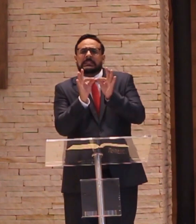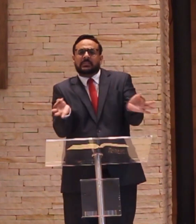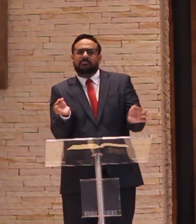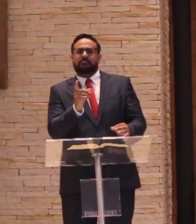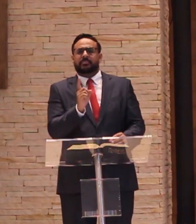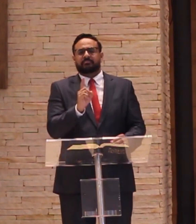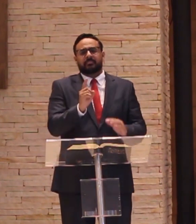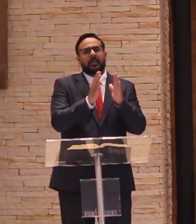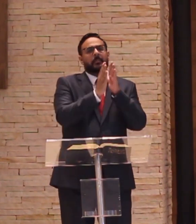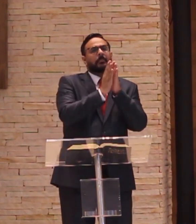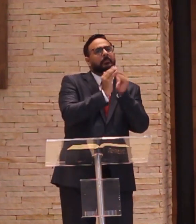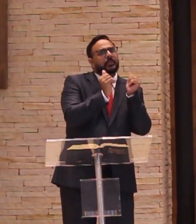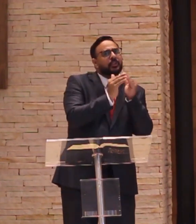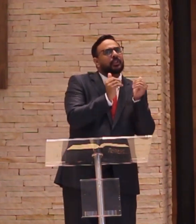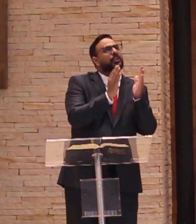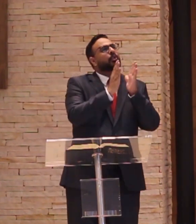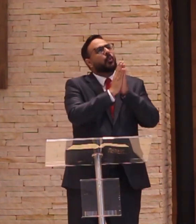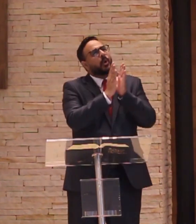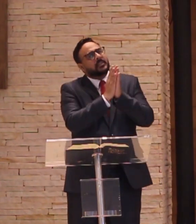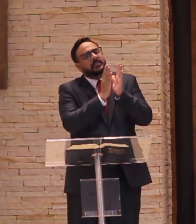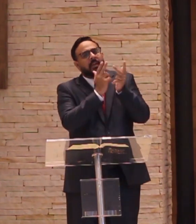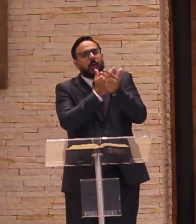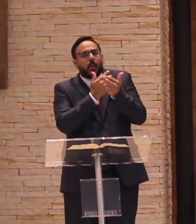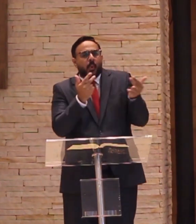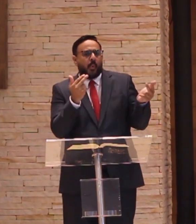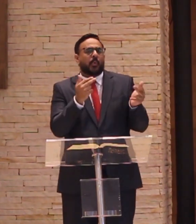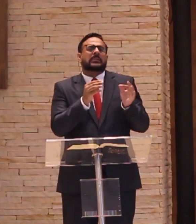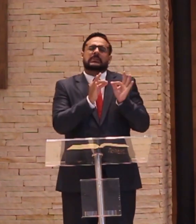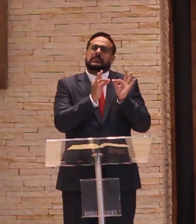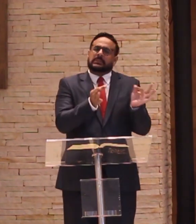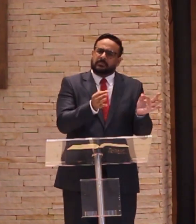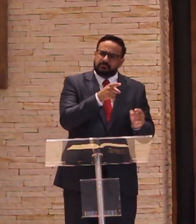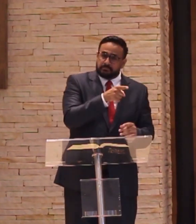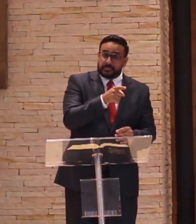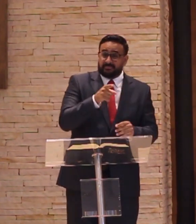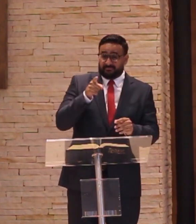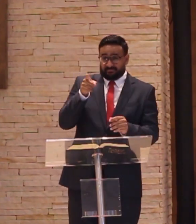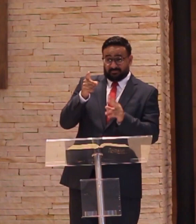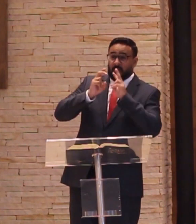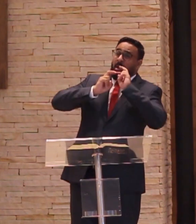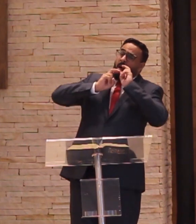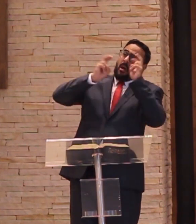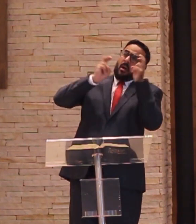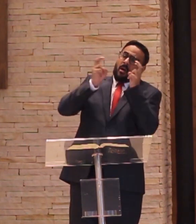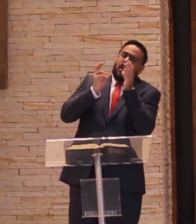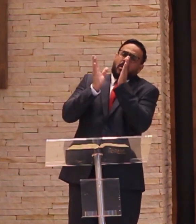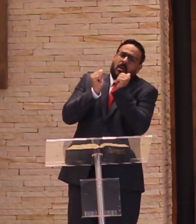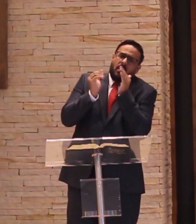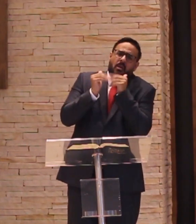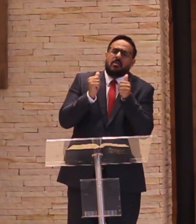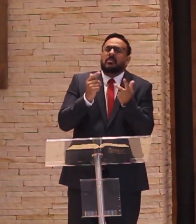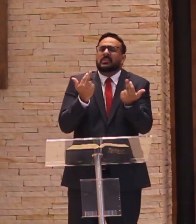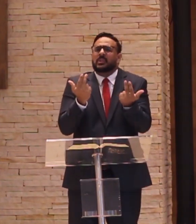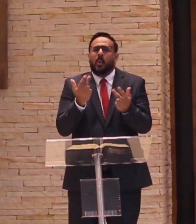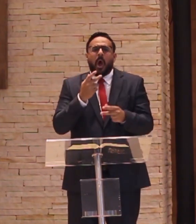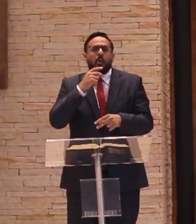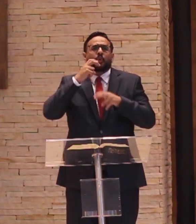estavam clamando a Deus desesperadamente. Não é a mesma coisa do que você pedir alguma coisa de